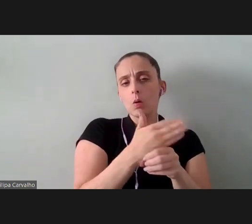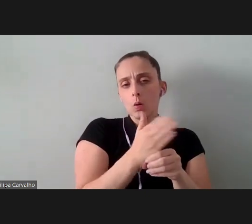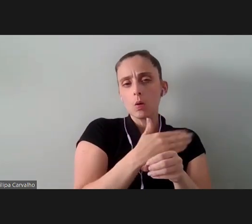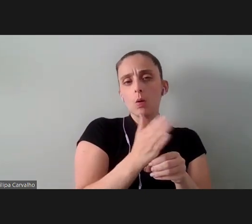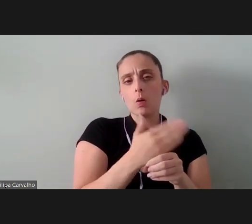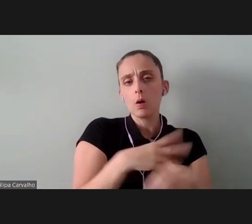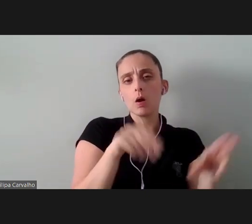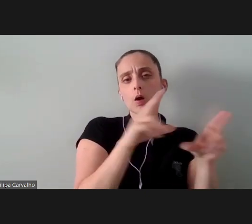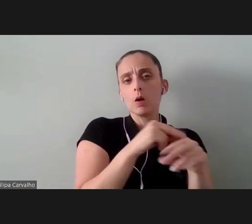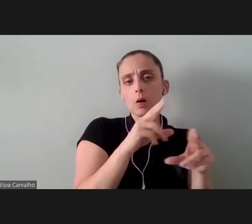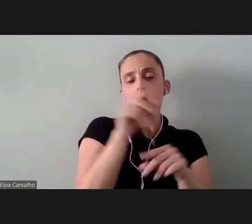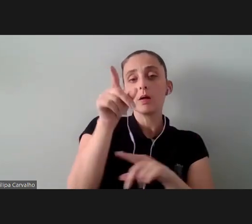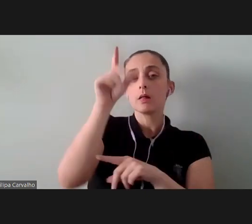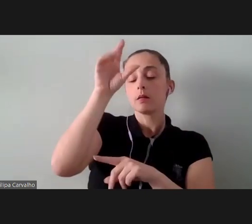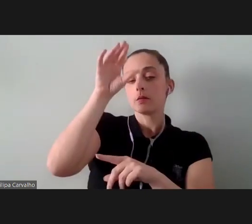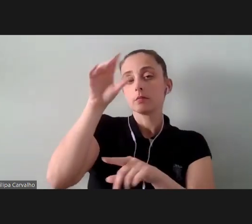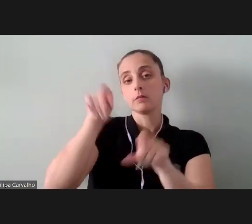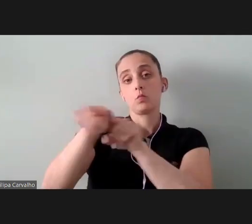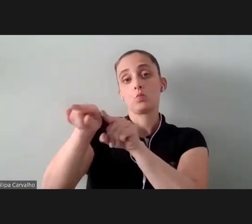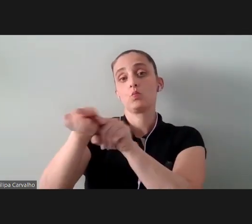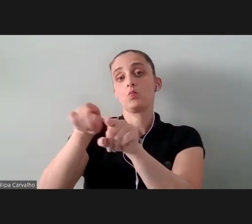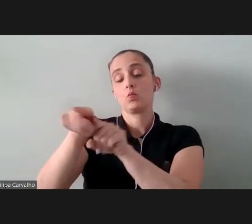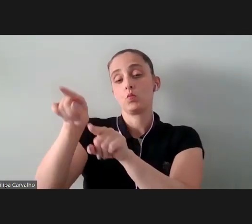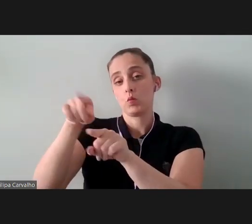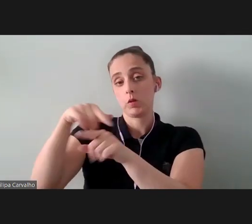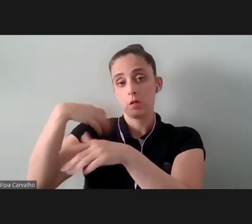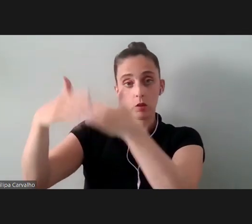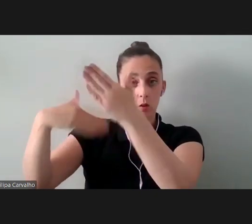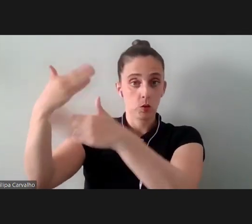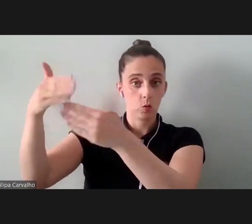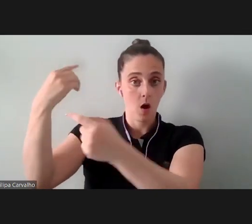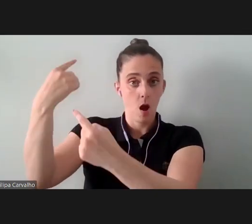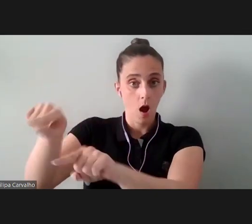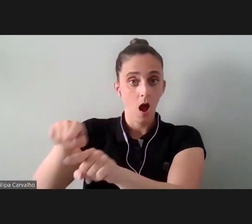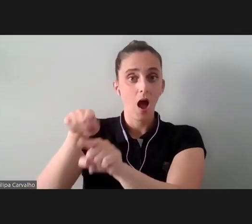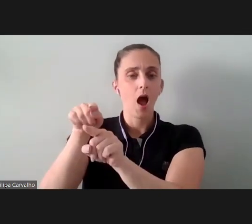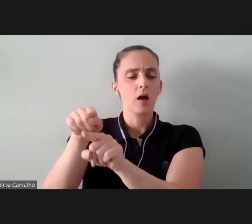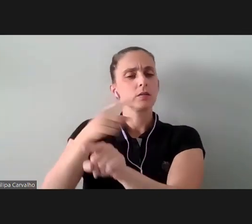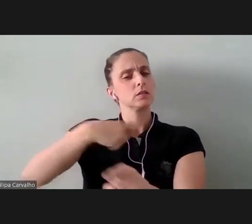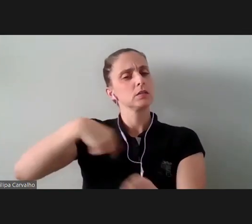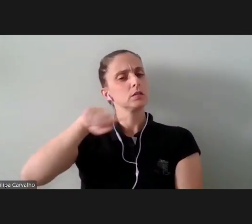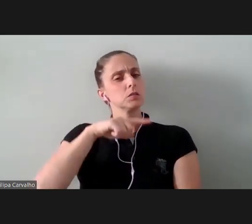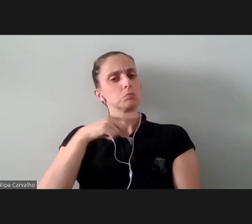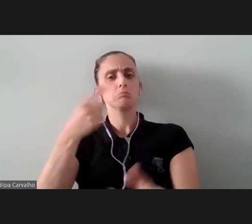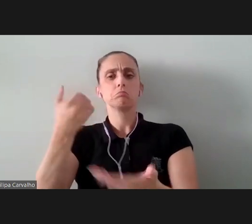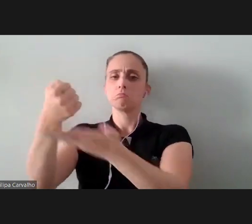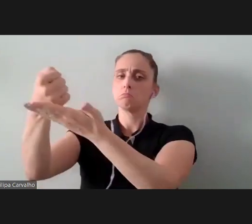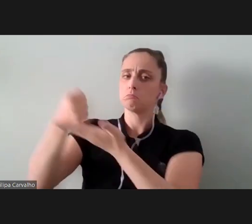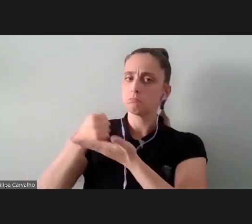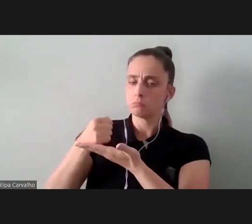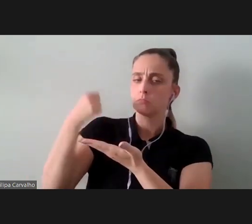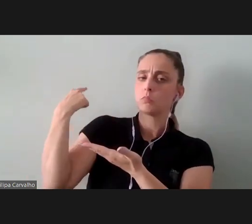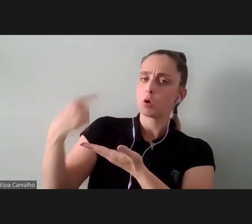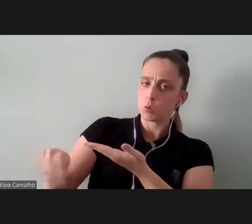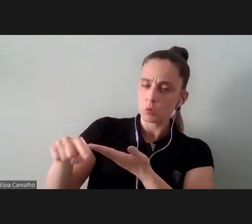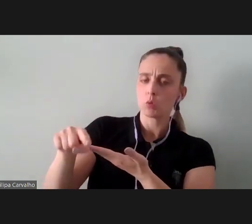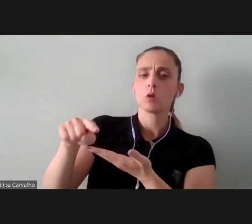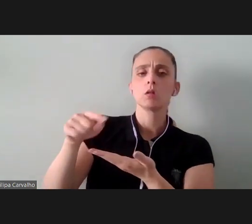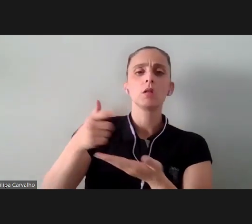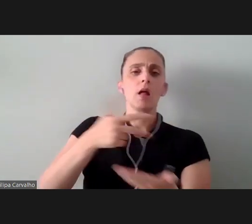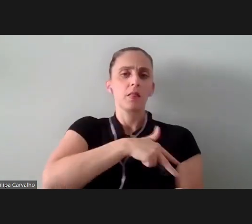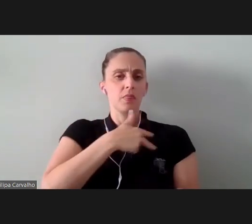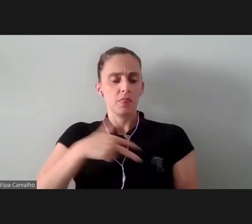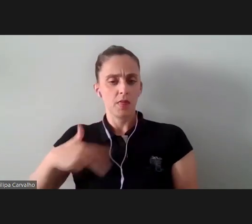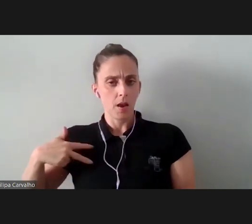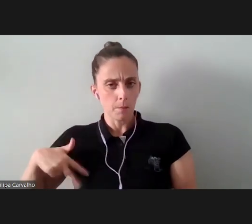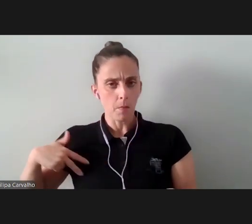Lab Hacker, que segue em funcionamento, e daquele momento a gente contou com o apoio da Embaixada da Dinamarca e do